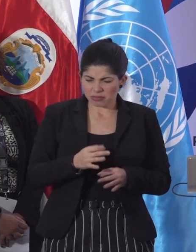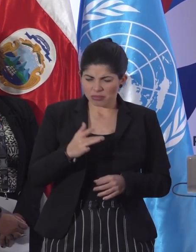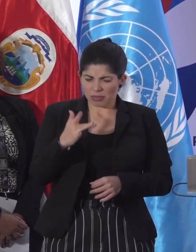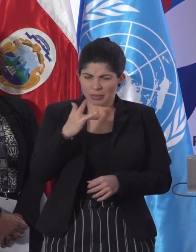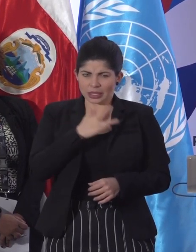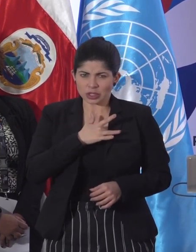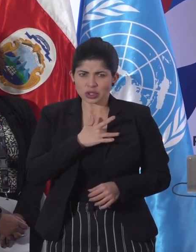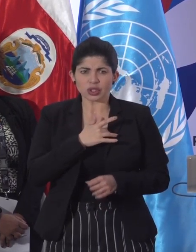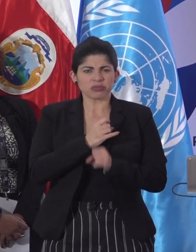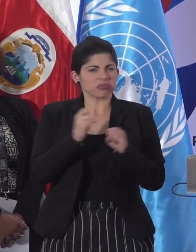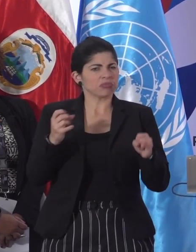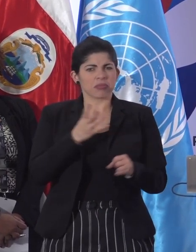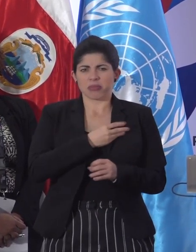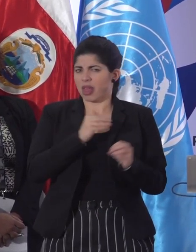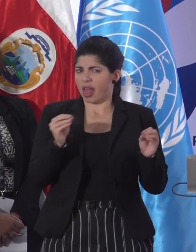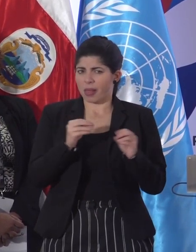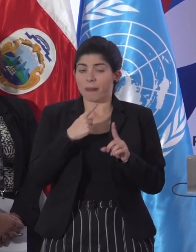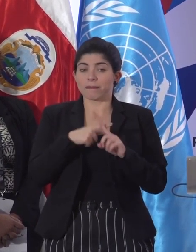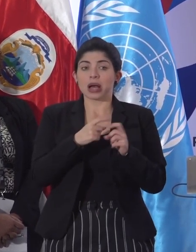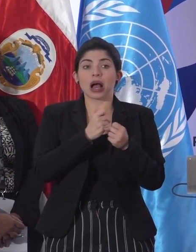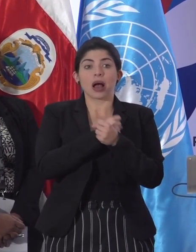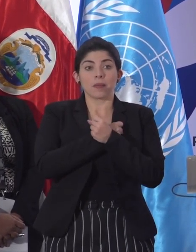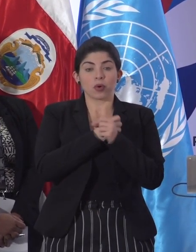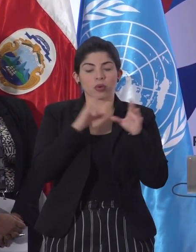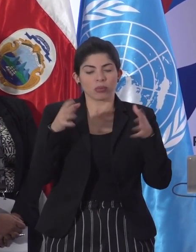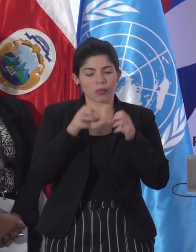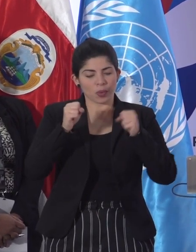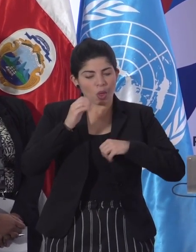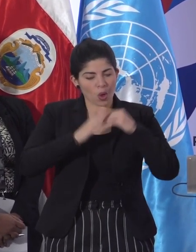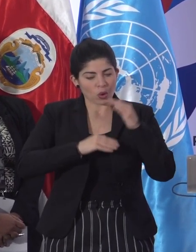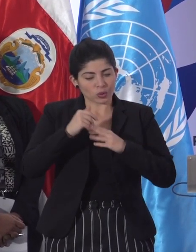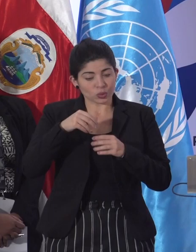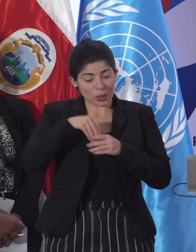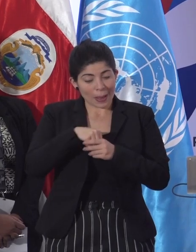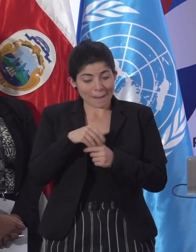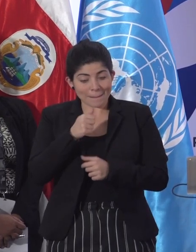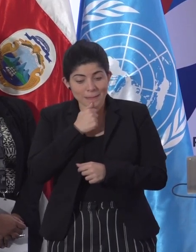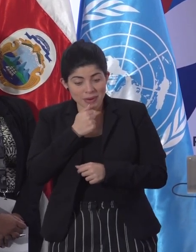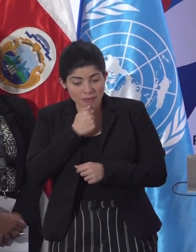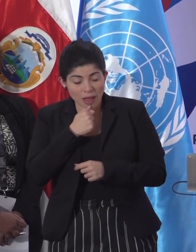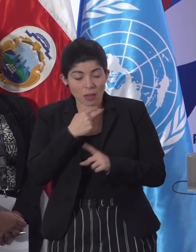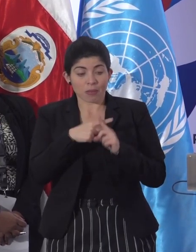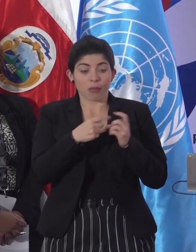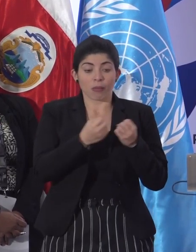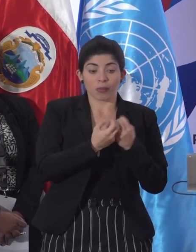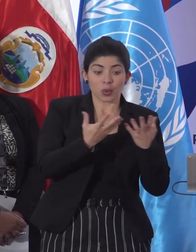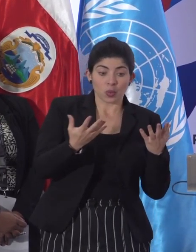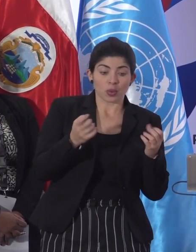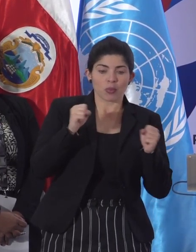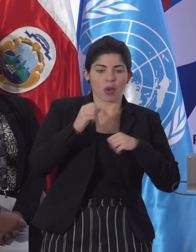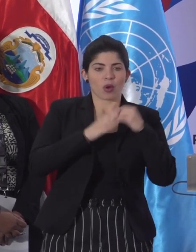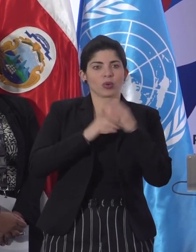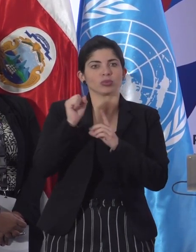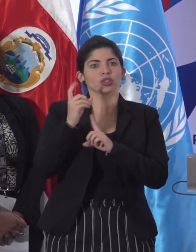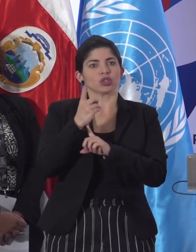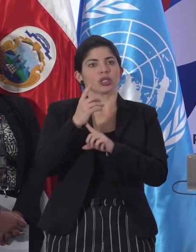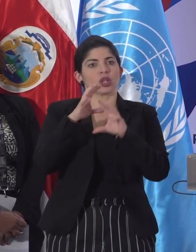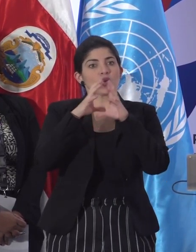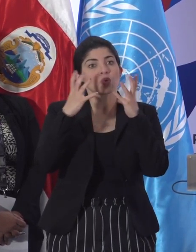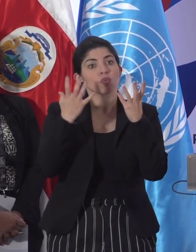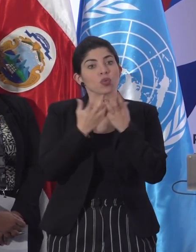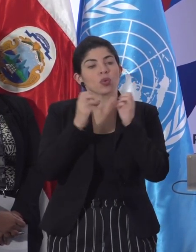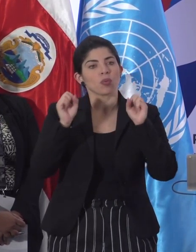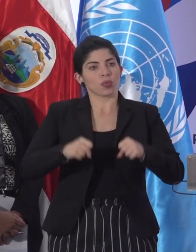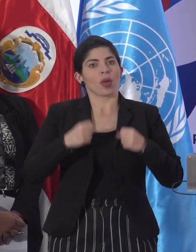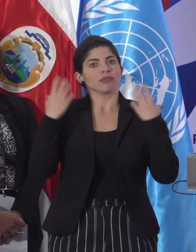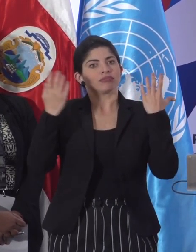pasión, sin miedo y con amor, construyamos desde lo privado, desde lo público, una sociedad y un mundo donde